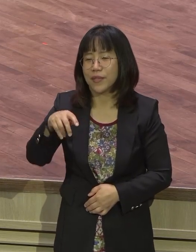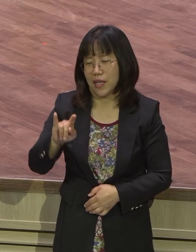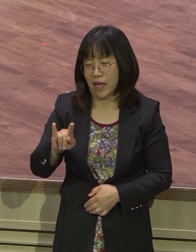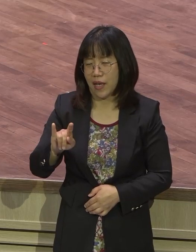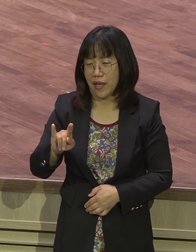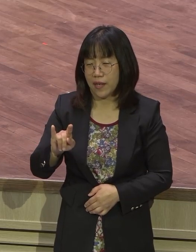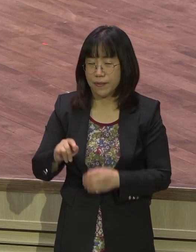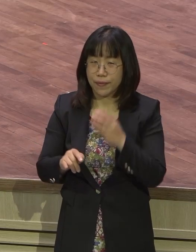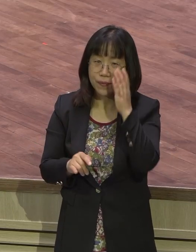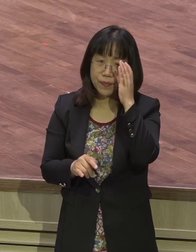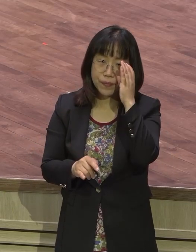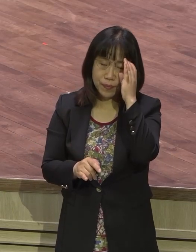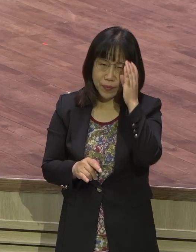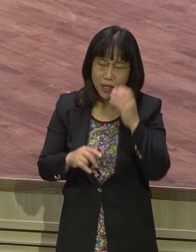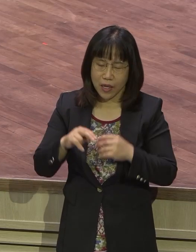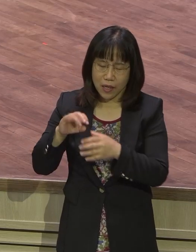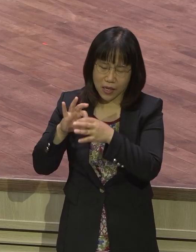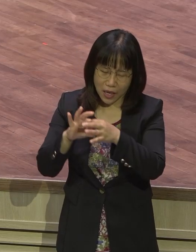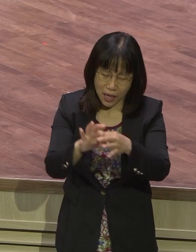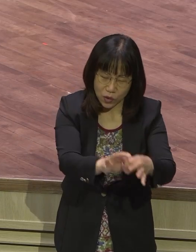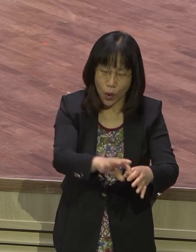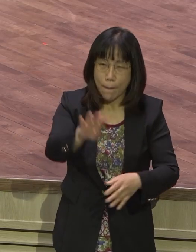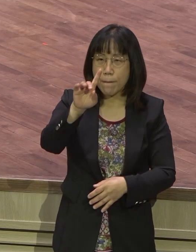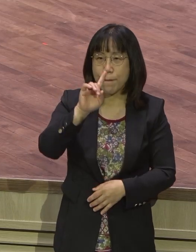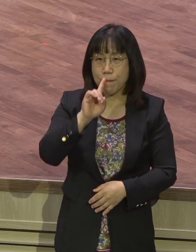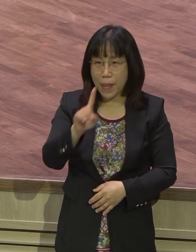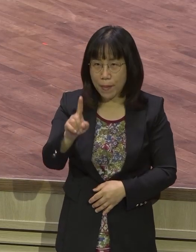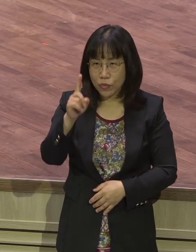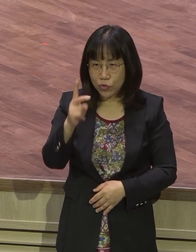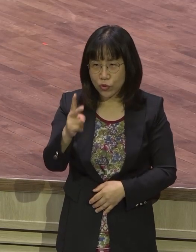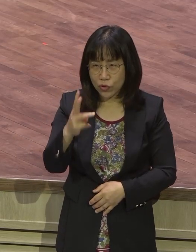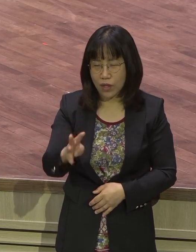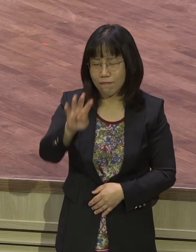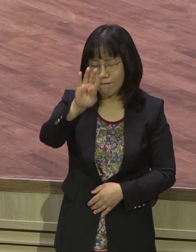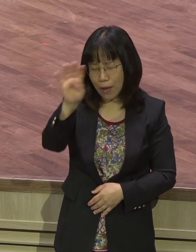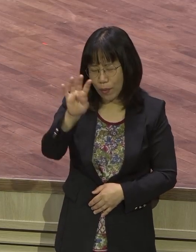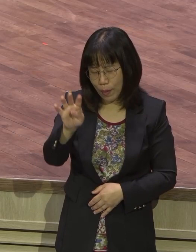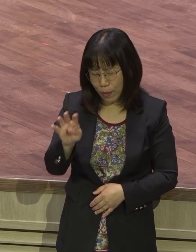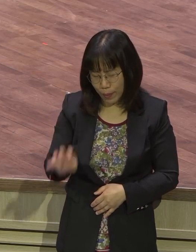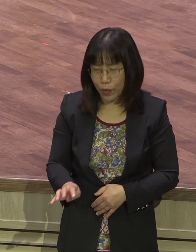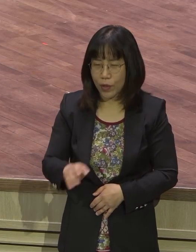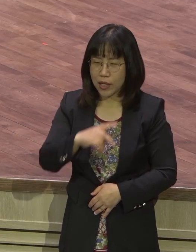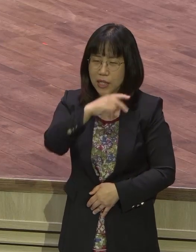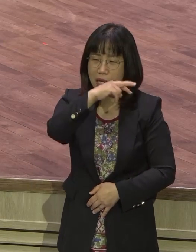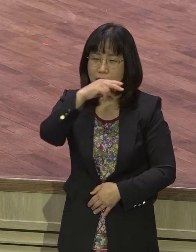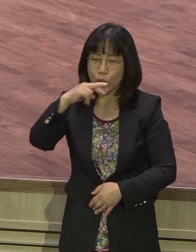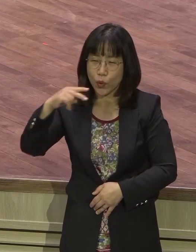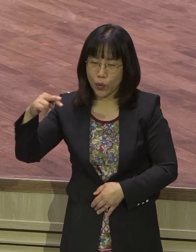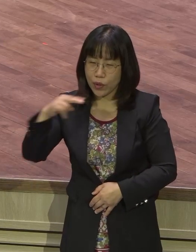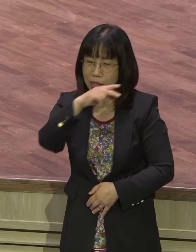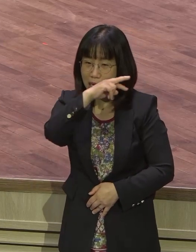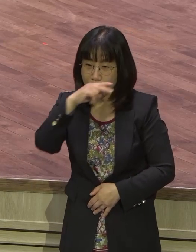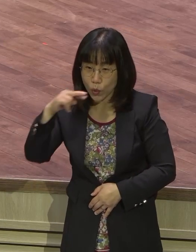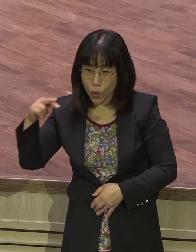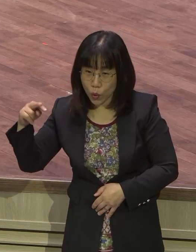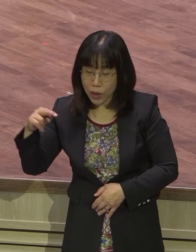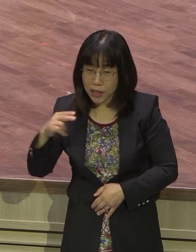냄새입니다 향기로운 냄새라는 계속 반복돼요 향기로운 냄새 향기로운 이 말이 희불의 말로